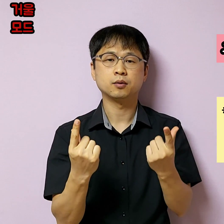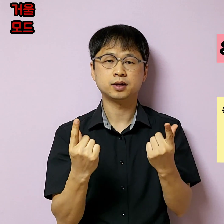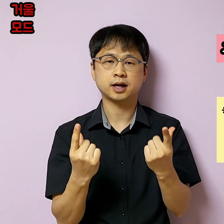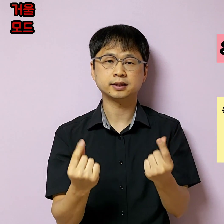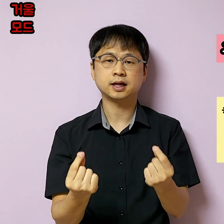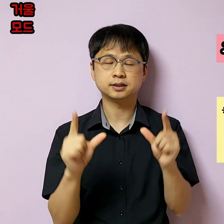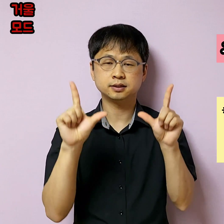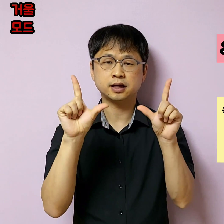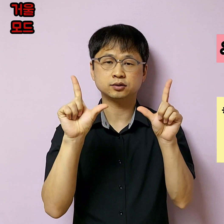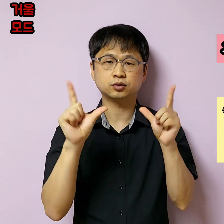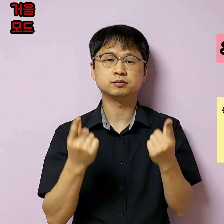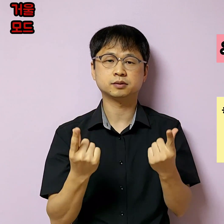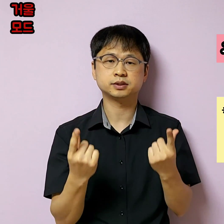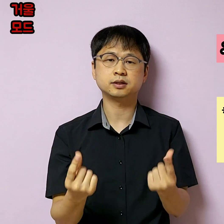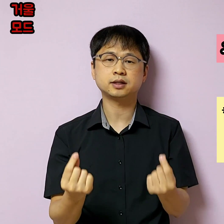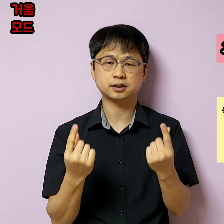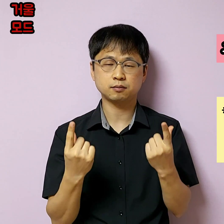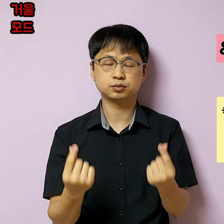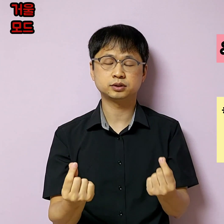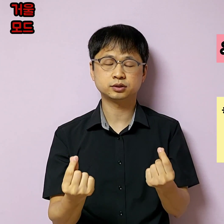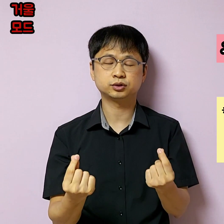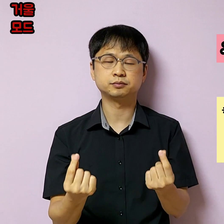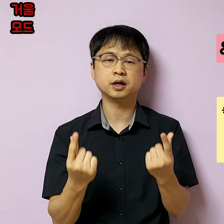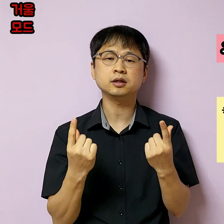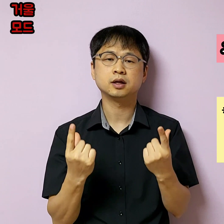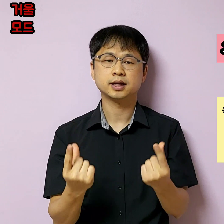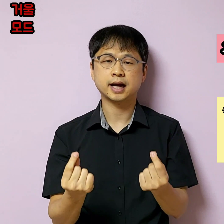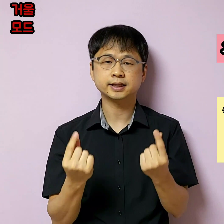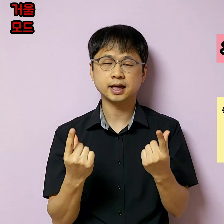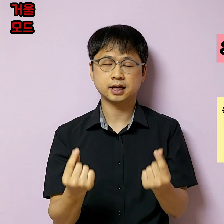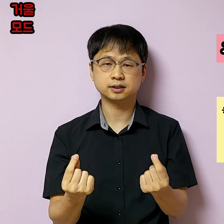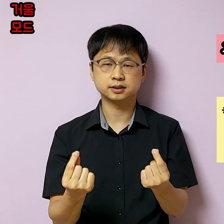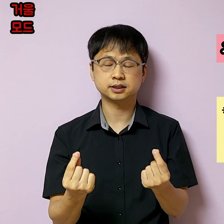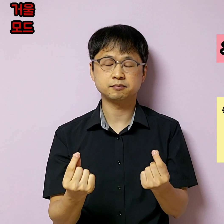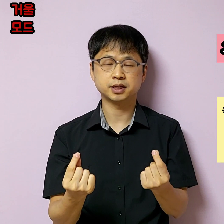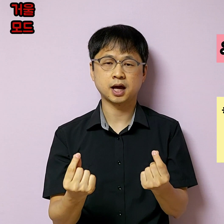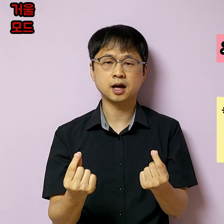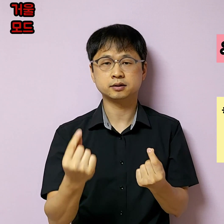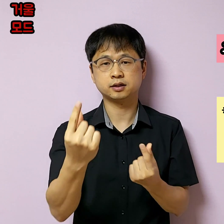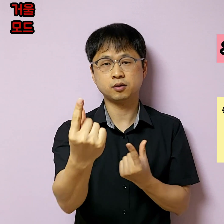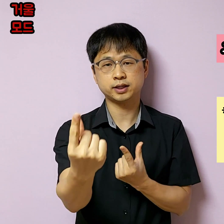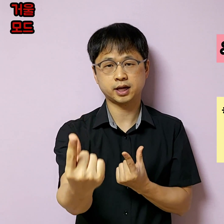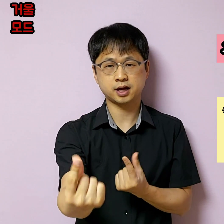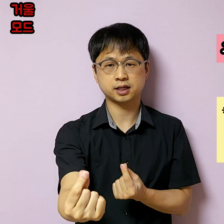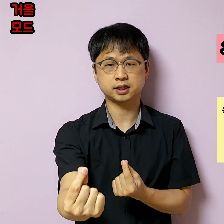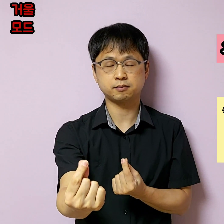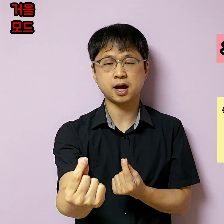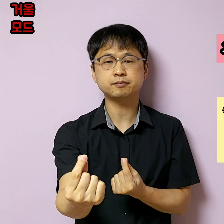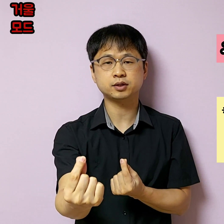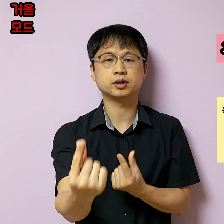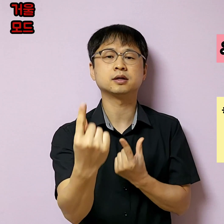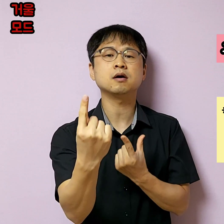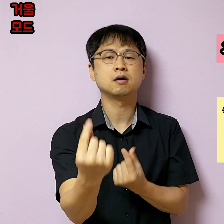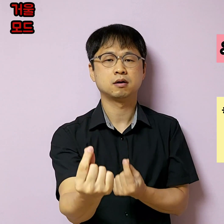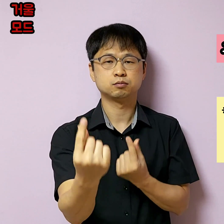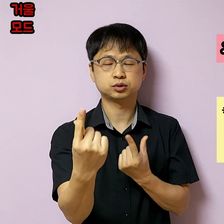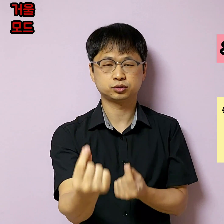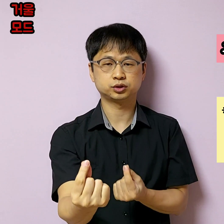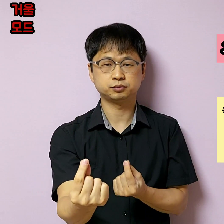원래 같다는 양손 엄지검지를 딱딱 부딪혀 주시면 같다라는 뜻이 됩니다. 근데 너와 내가 같기 때문에 앞뒤로 해서